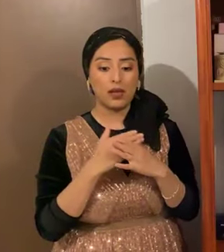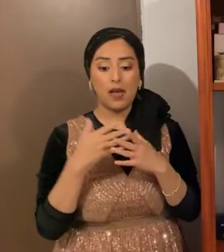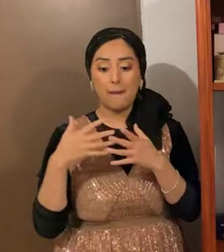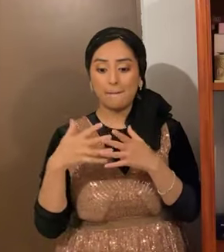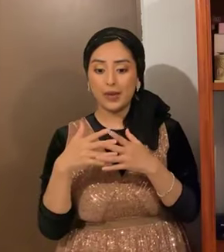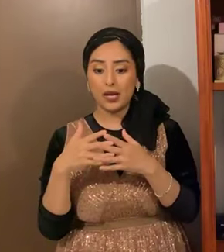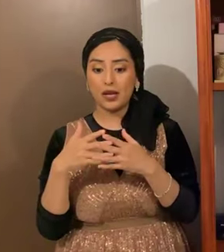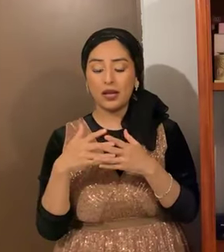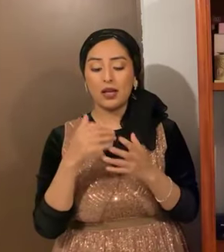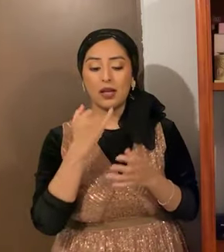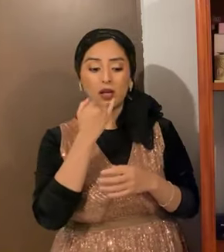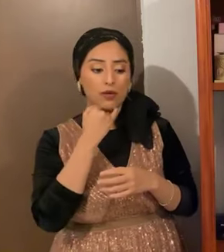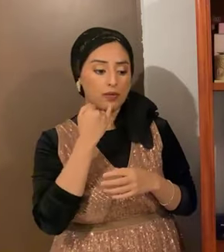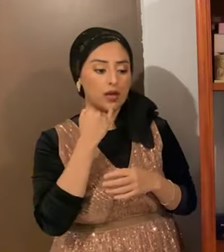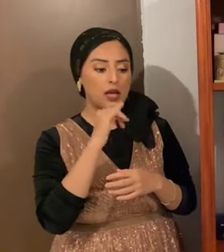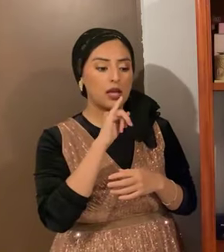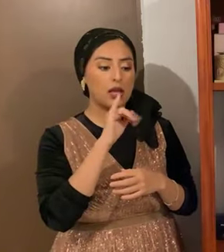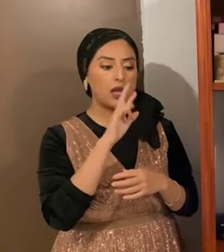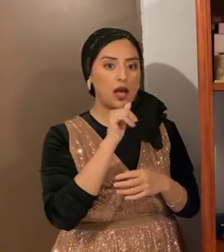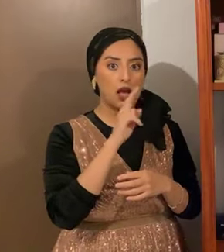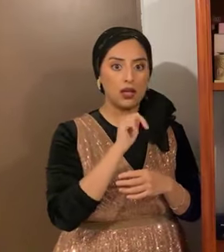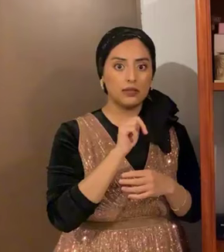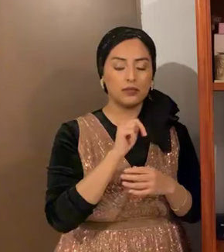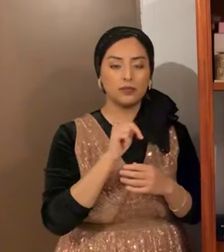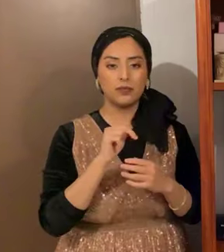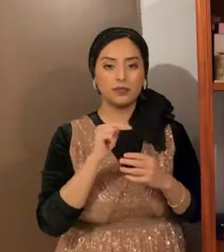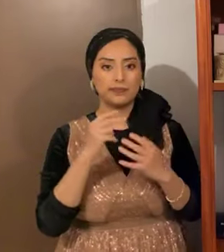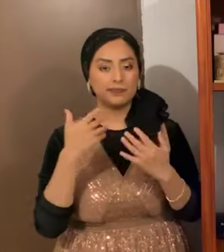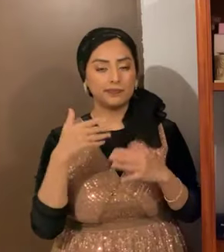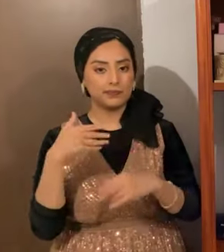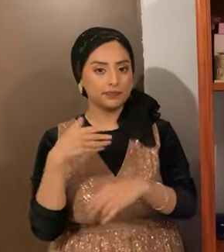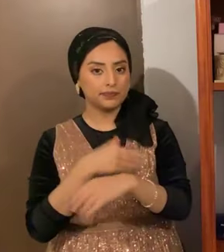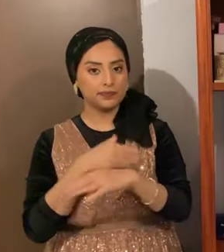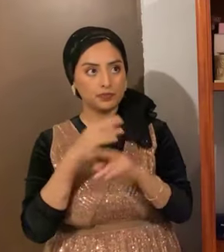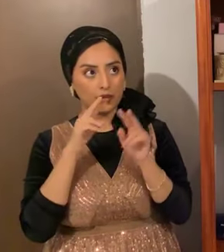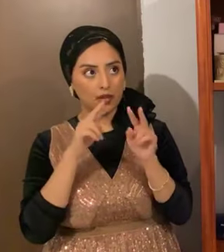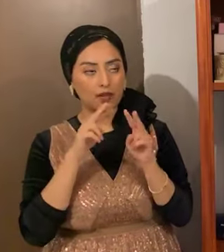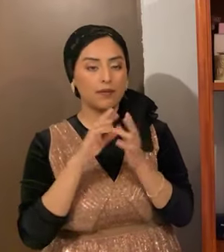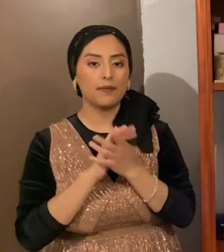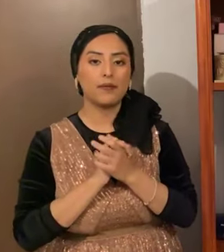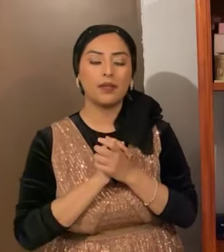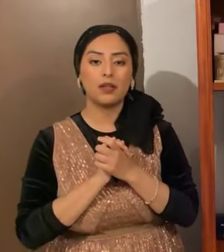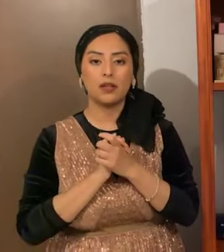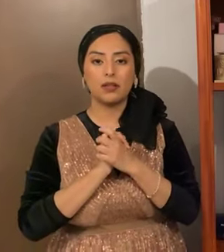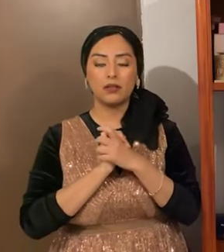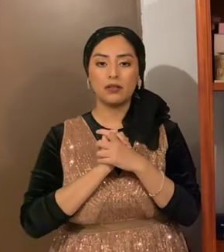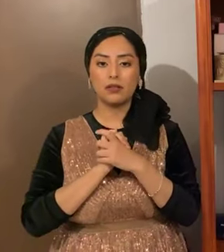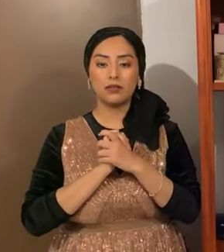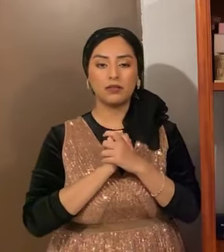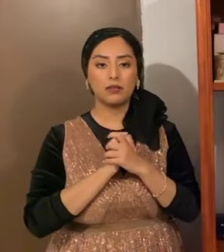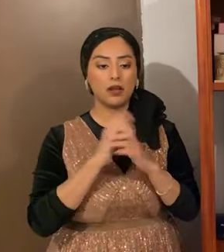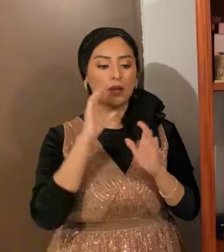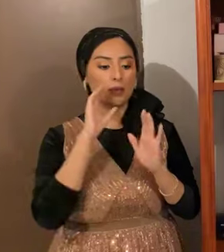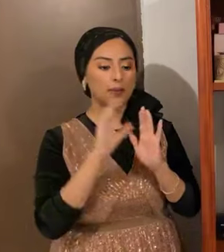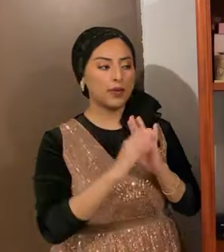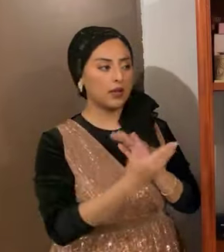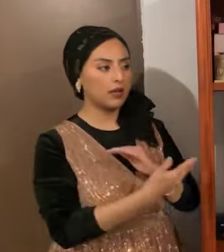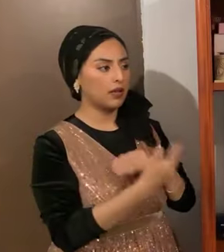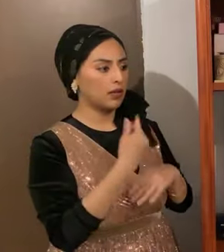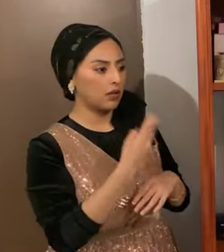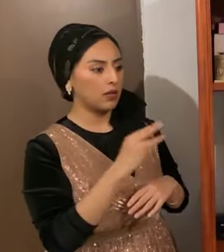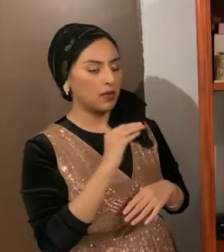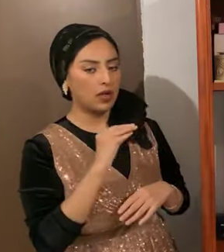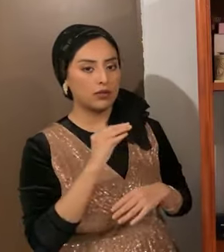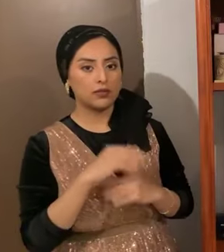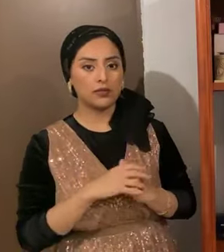Irán. Bueno, tremendo, o sea que todo está que arde ya. Esta fotografía me impresionó, no es